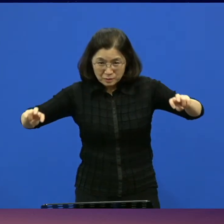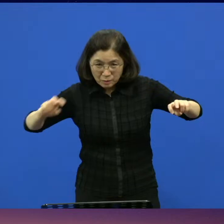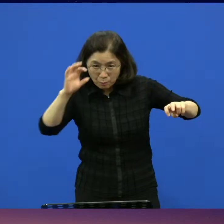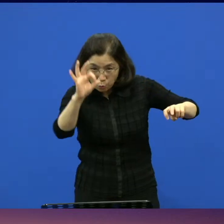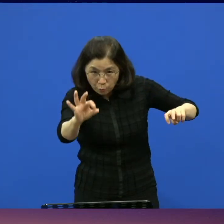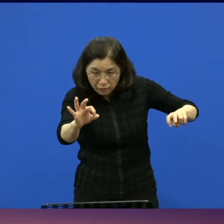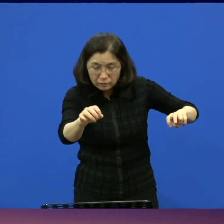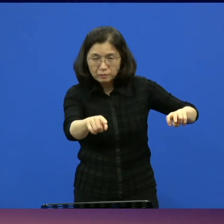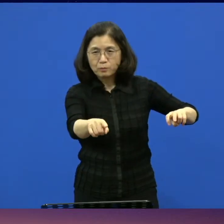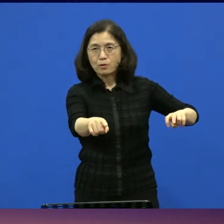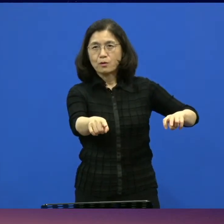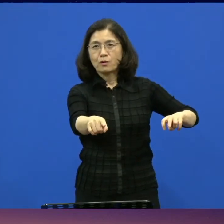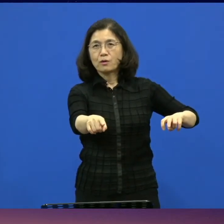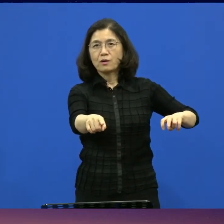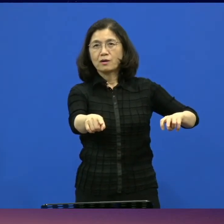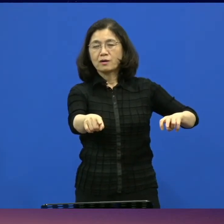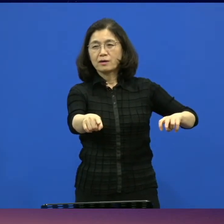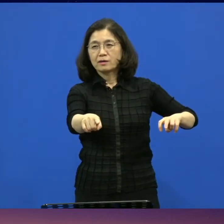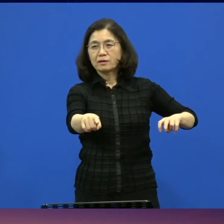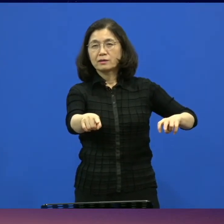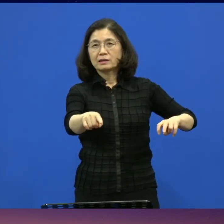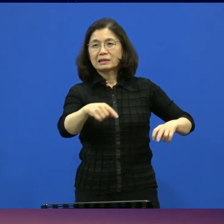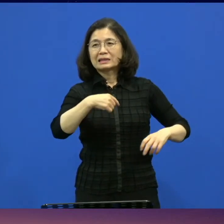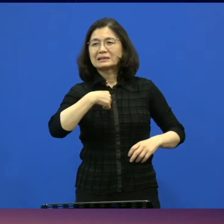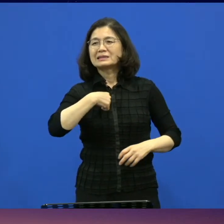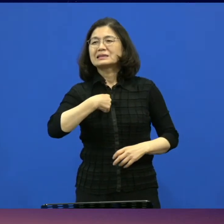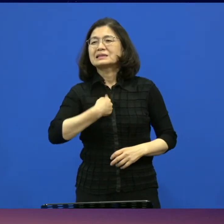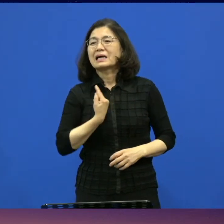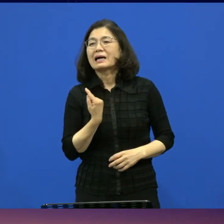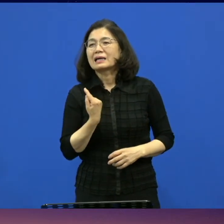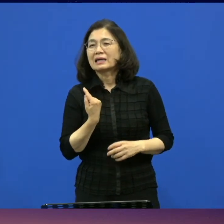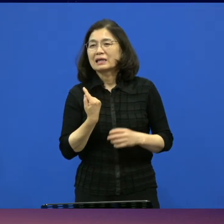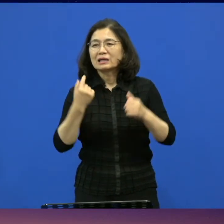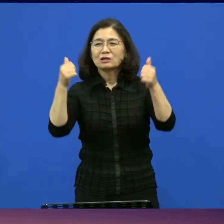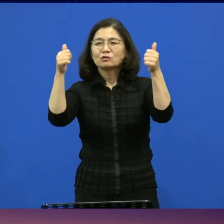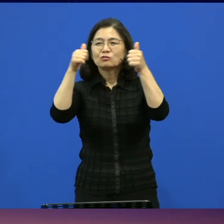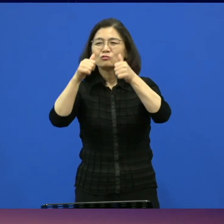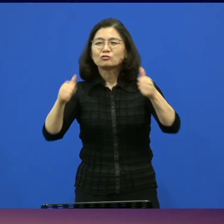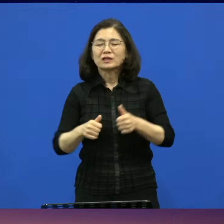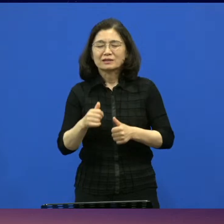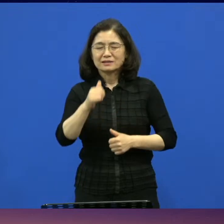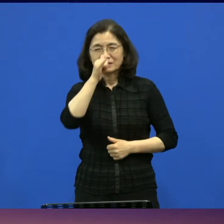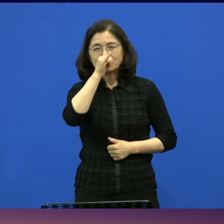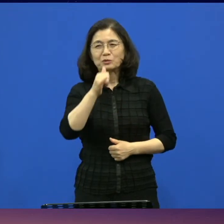있어요, 여러분? 자기라는 우상이 있는 거죠. 결국 나예요.